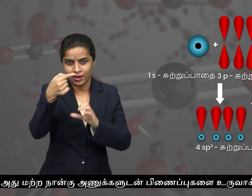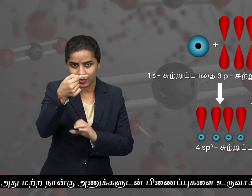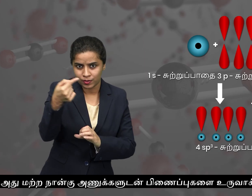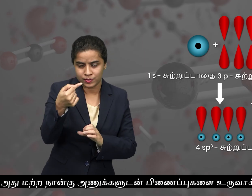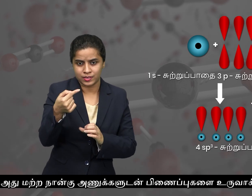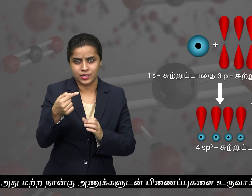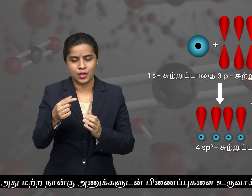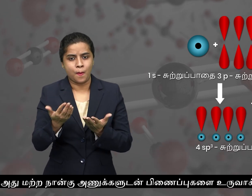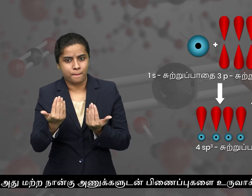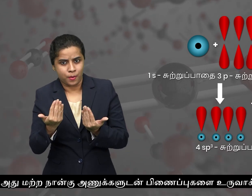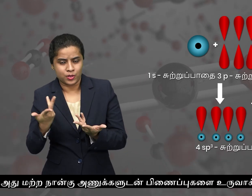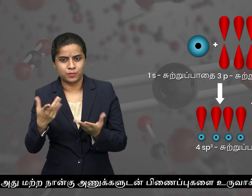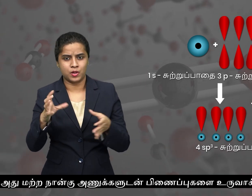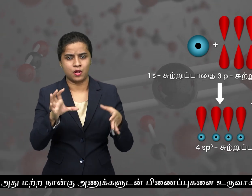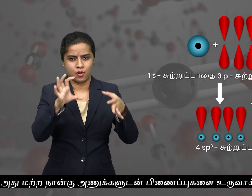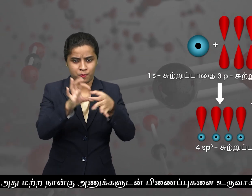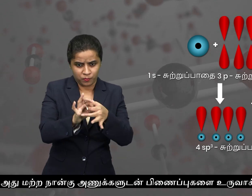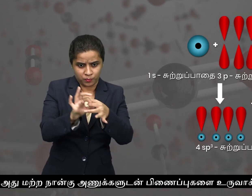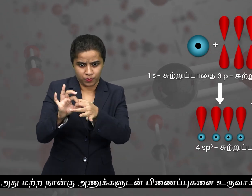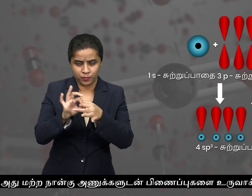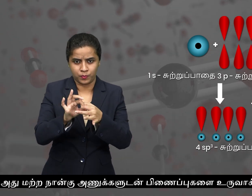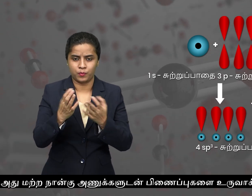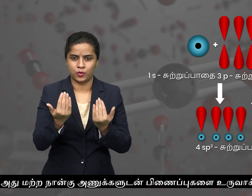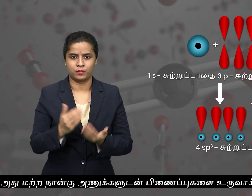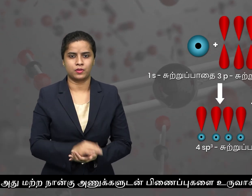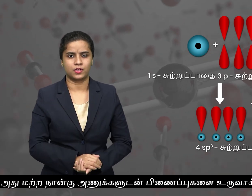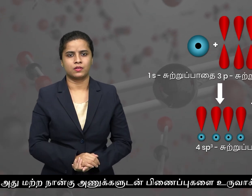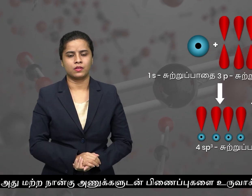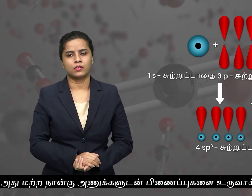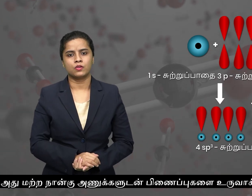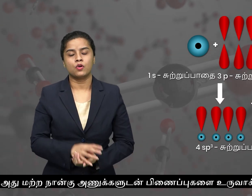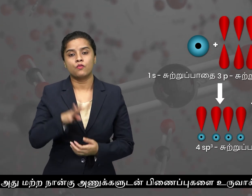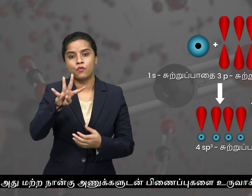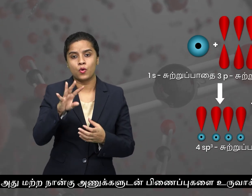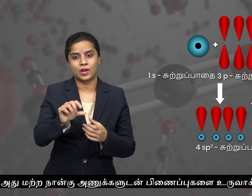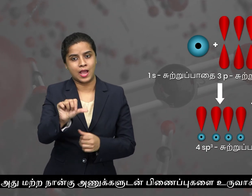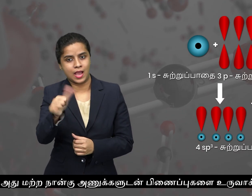அது மற்ற 4 அணுக்களுடன் பிணைப்புகளை உருவாக்கும் திறன் கொண்டது.